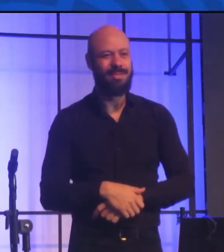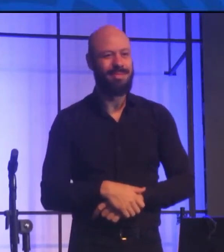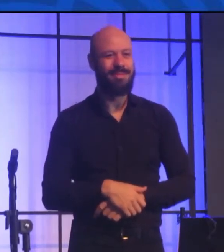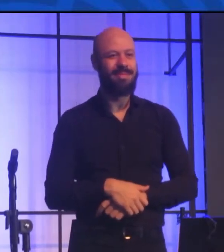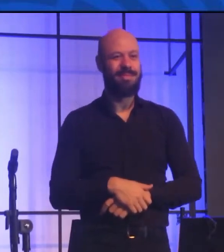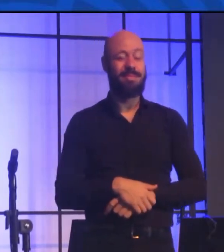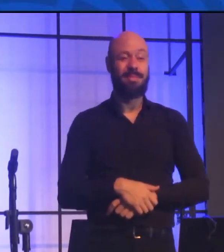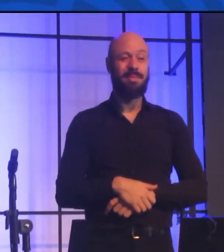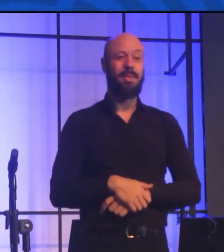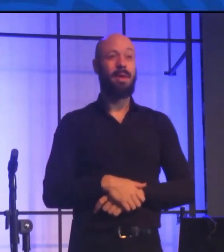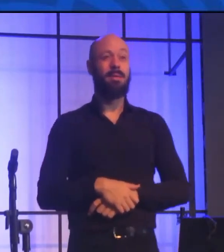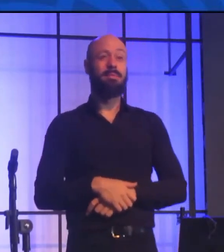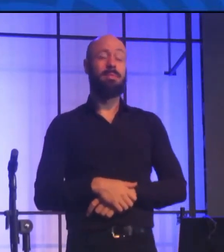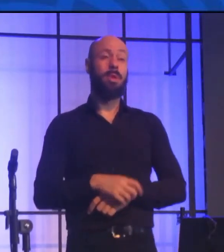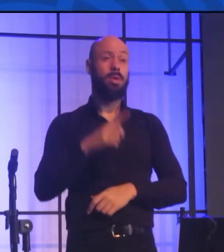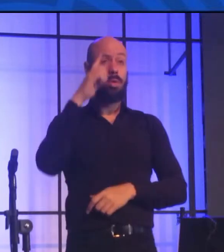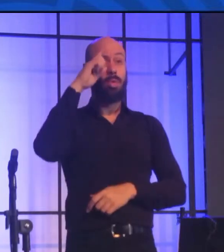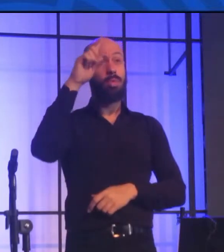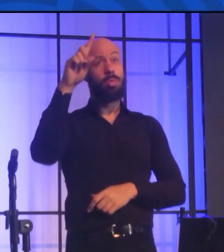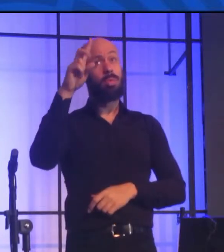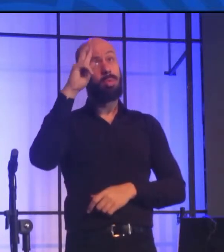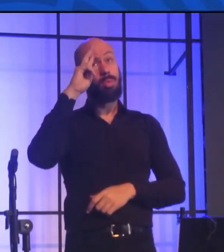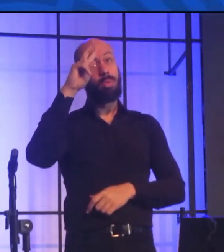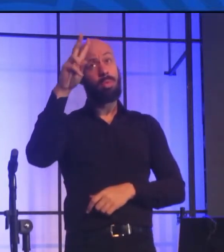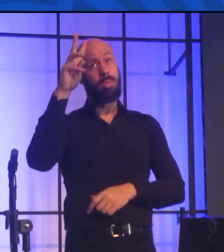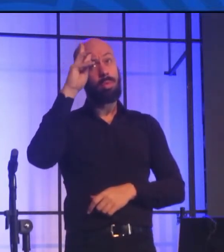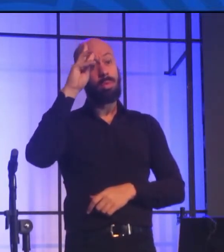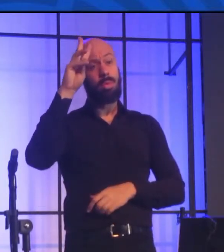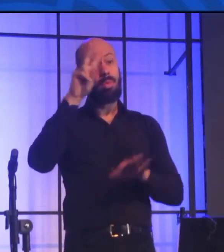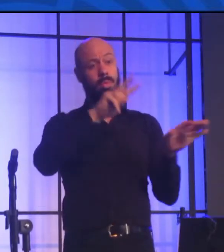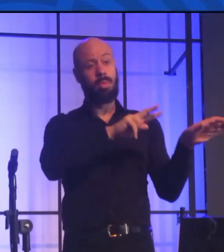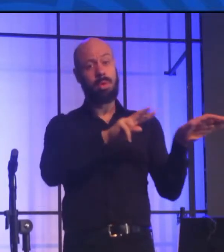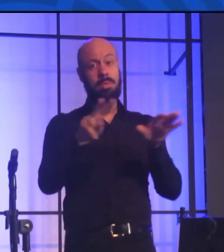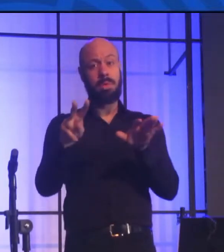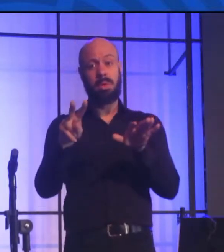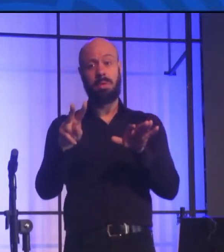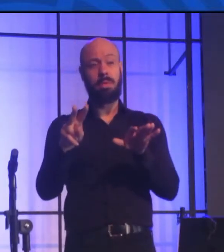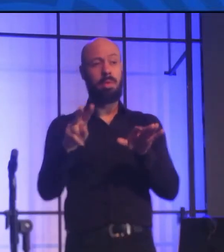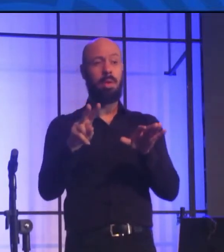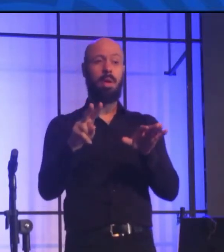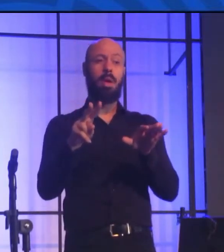Passa 3 dias, 4 dias, uma semana e...